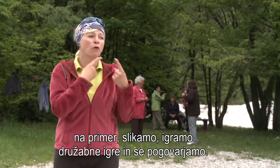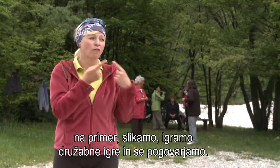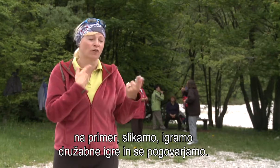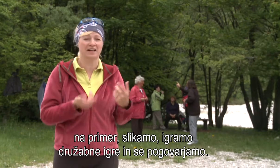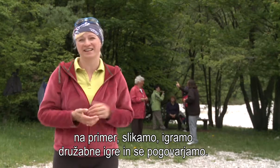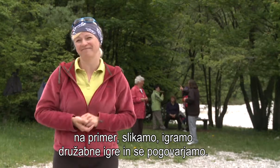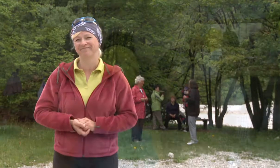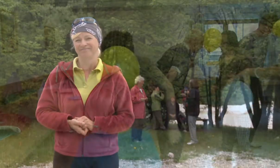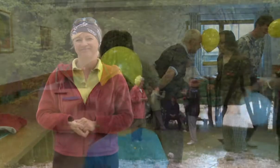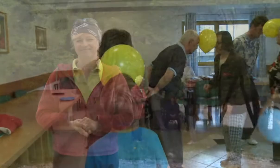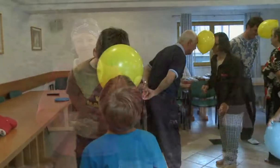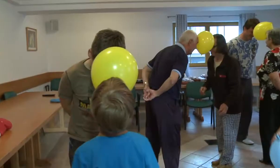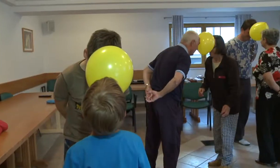pohovor.